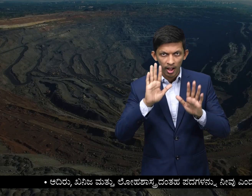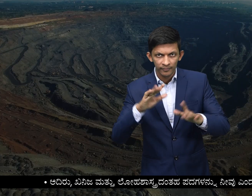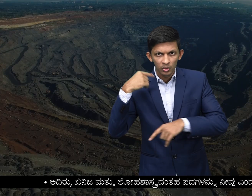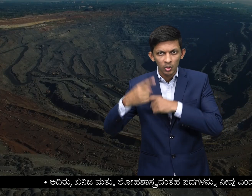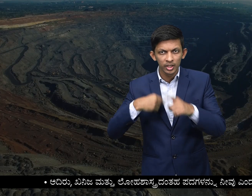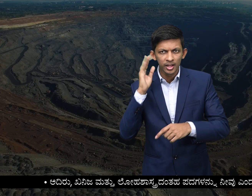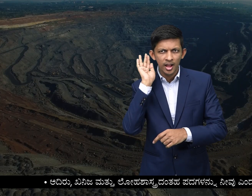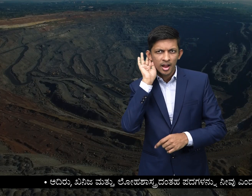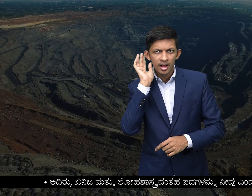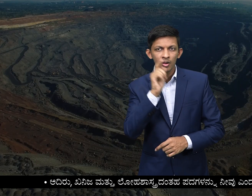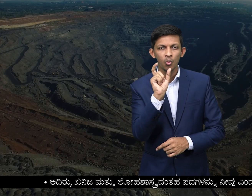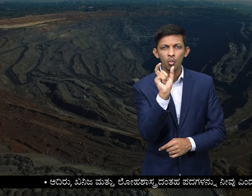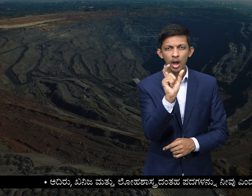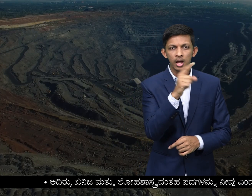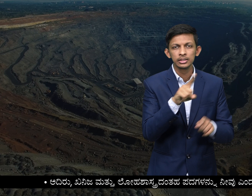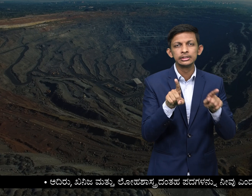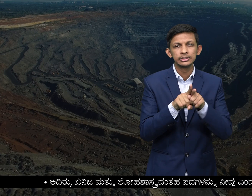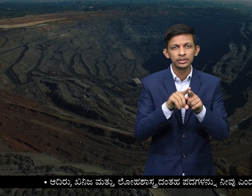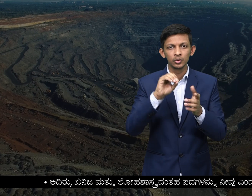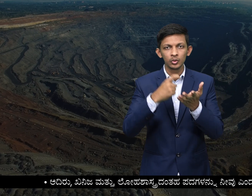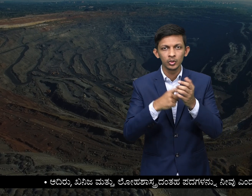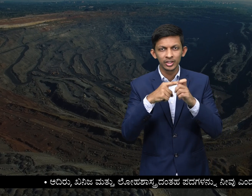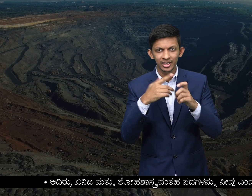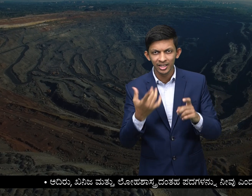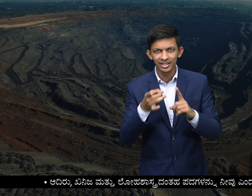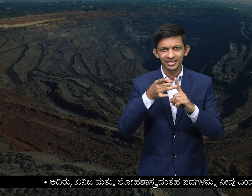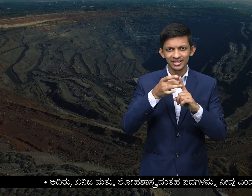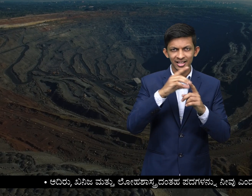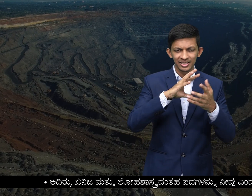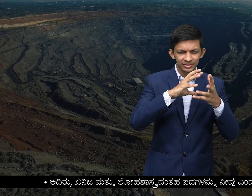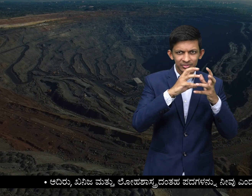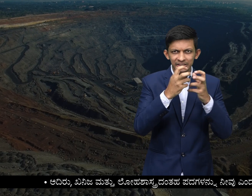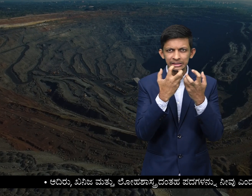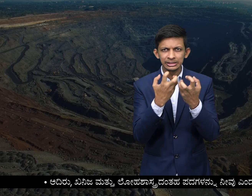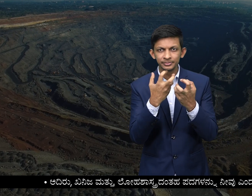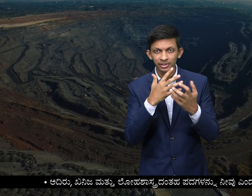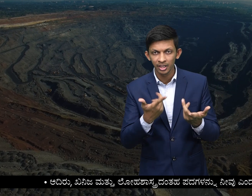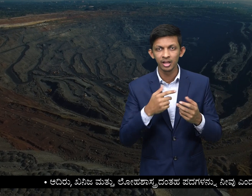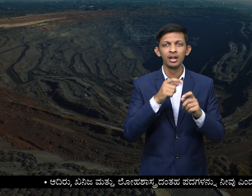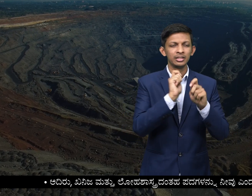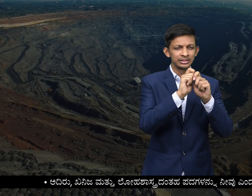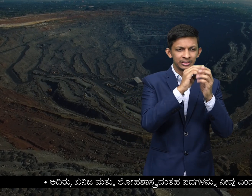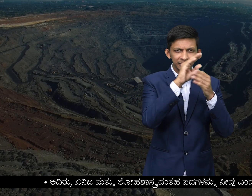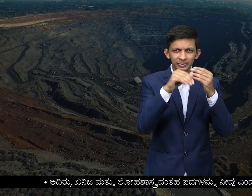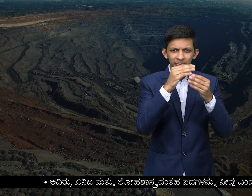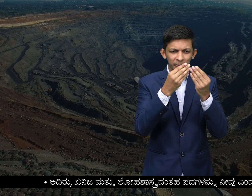ಅದಿರು, ಖನಿಜ ಮತ್ತು ಲೋಹಶಾಸ್ತ್ರದಂತಹ ಪದಗಳನ್ನ ನೀವು ಎಂದಾದ್ರೂ ಕೇಳಿದ್ದೀರಾ?